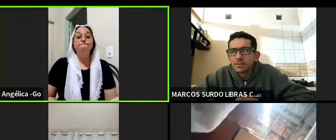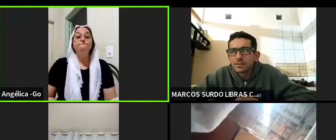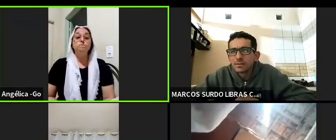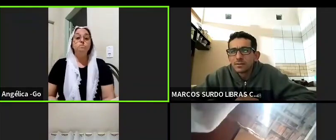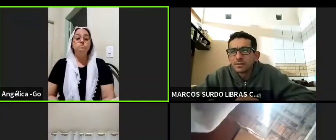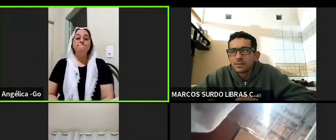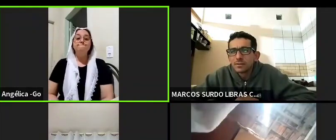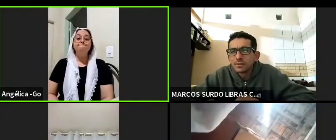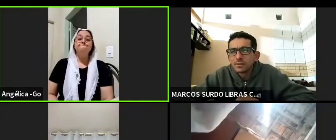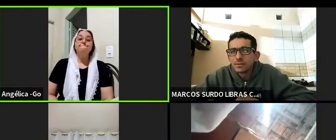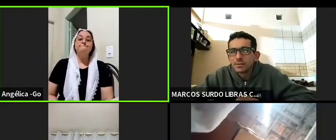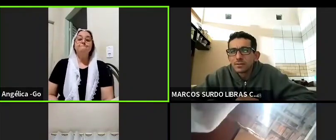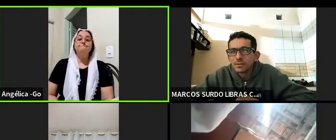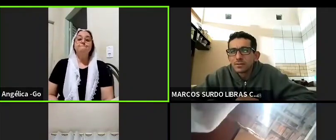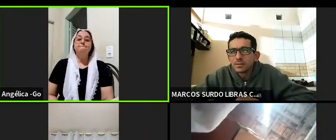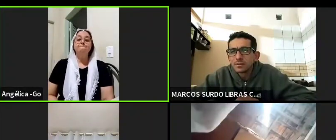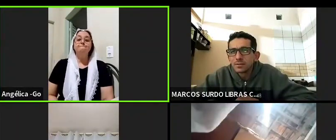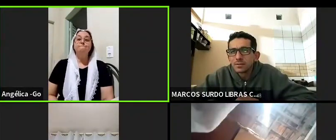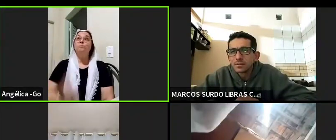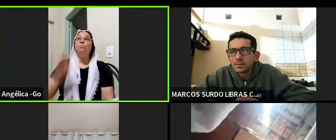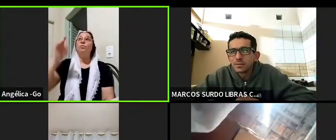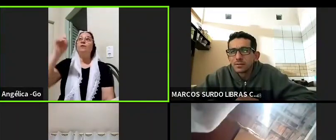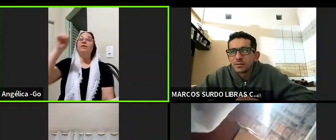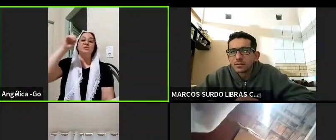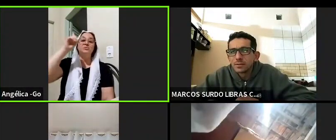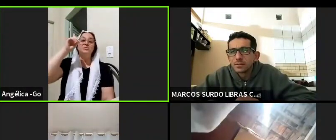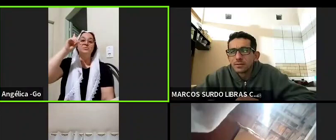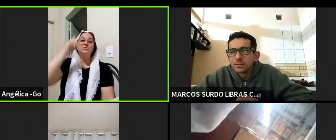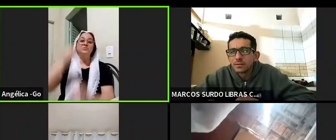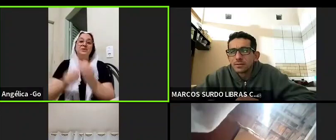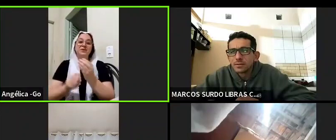hoje. Não nega o meu nome.